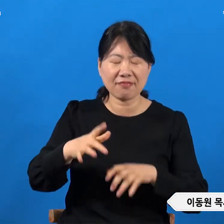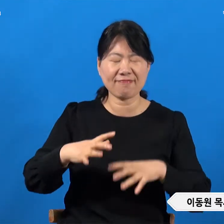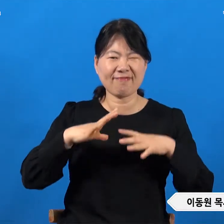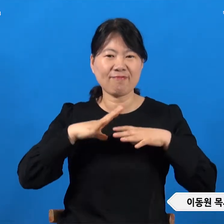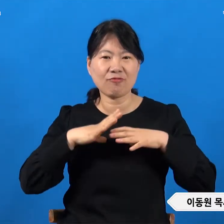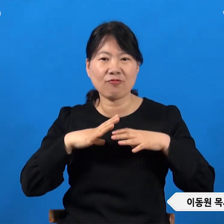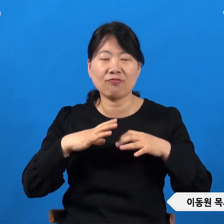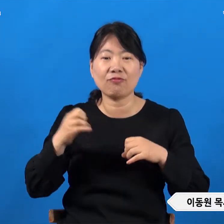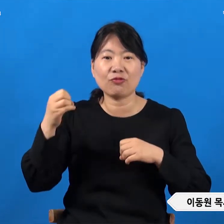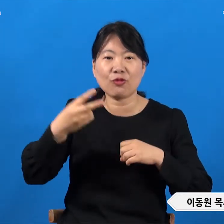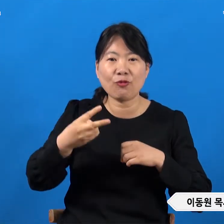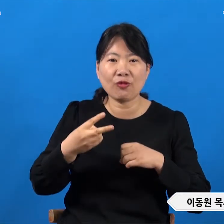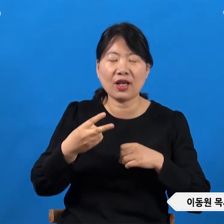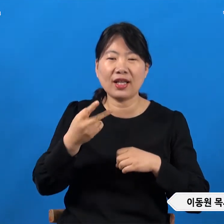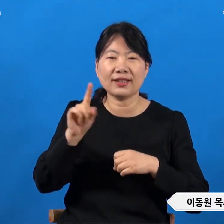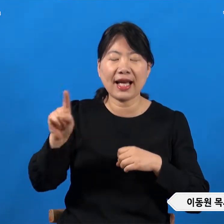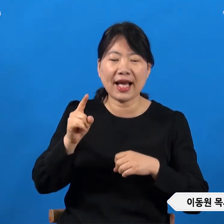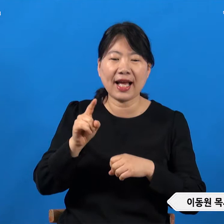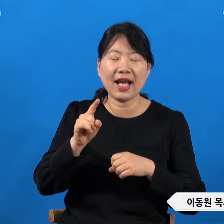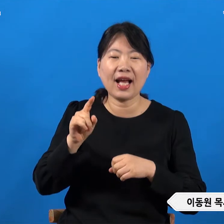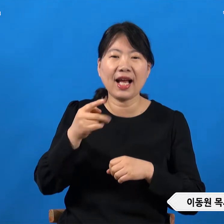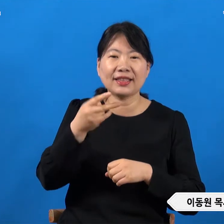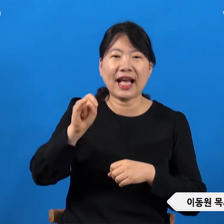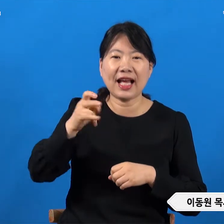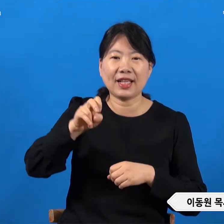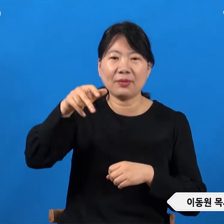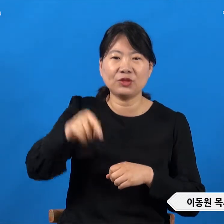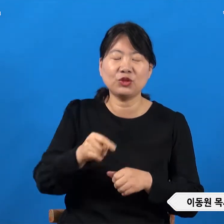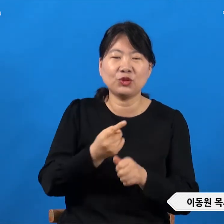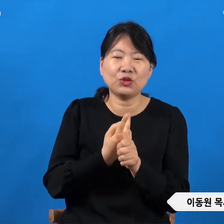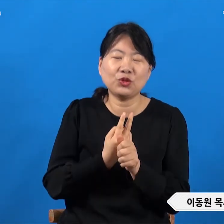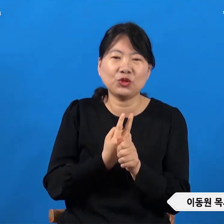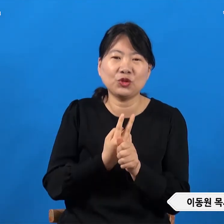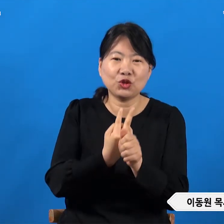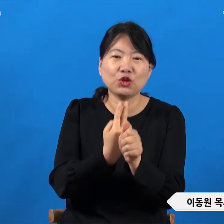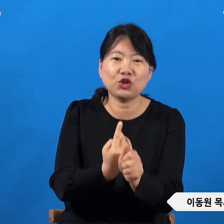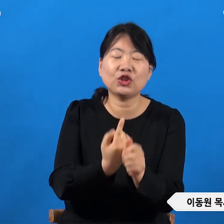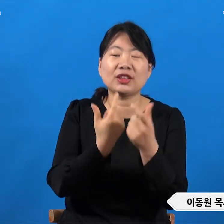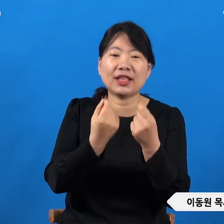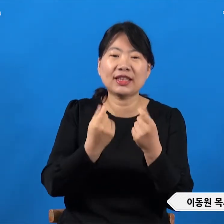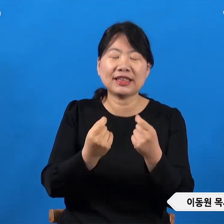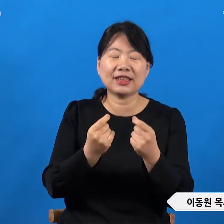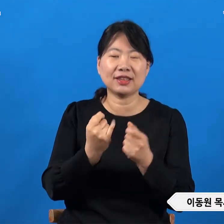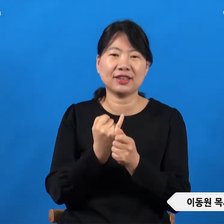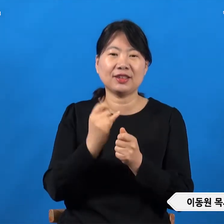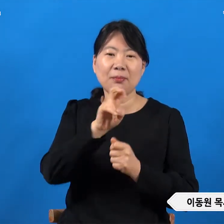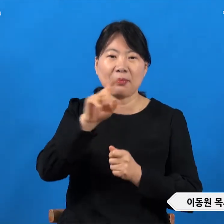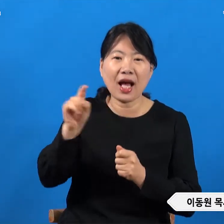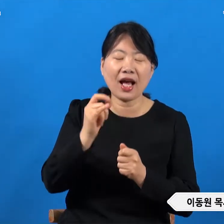사납고 다람쥐 같은 마누라.